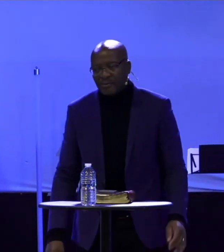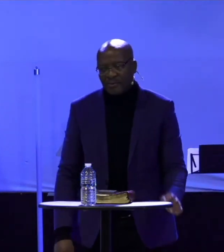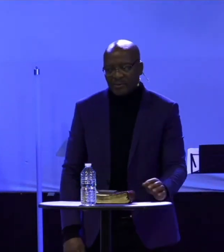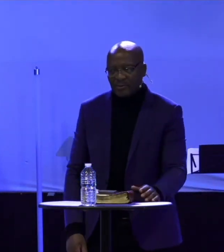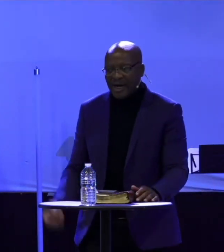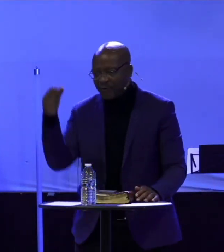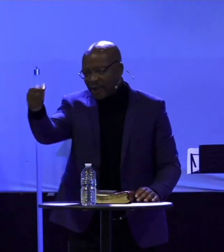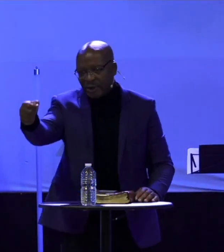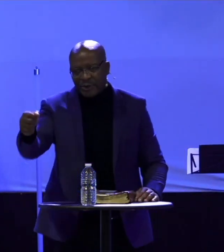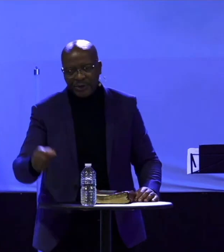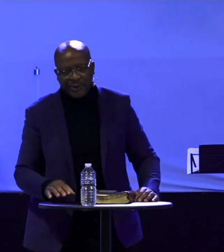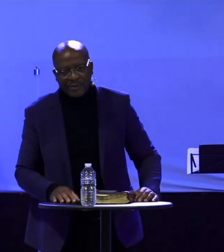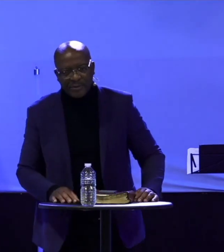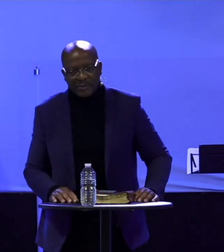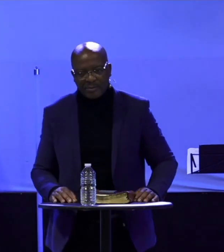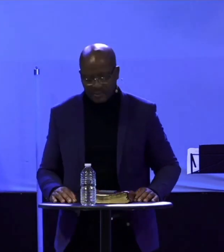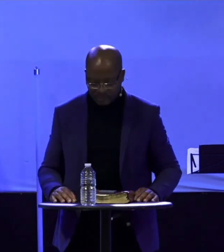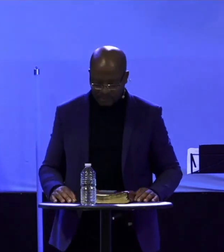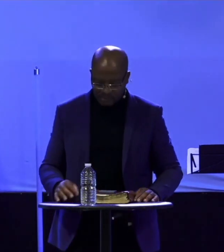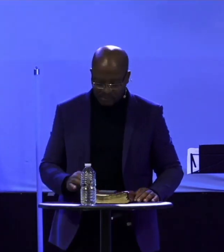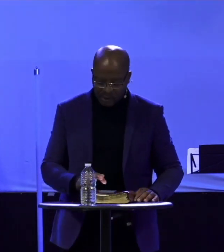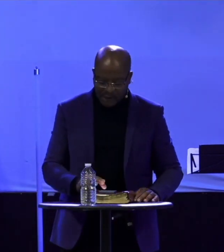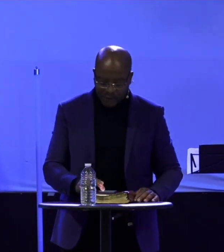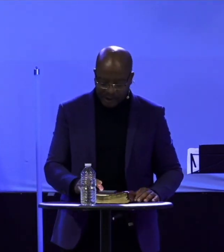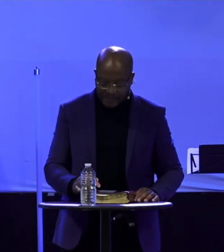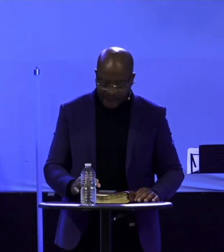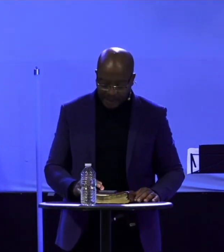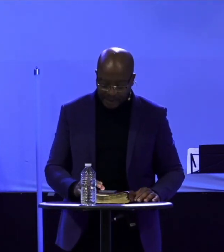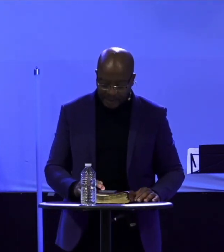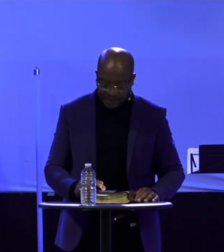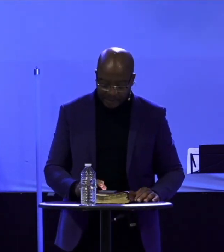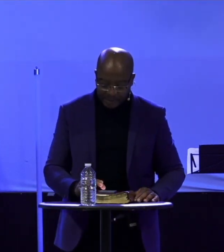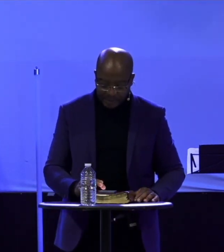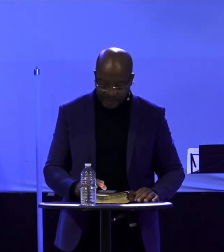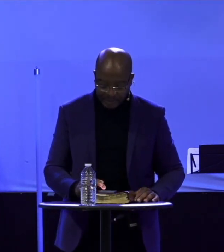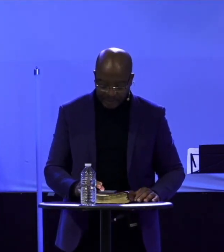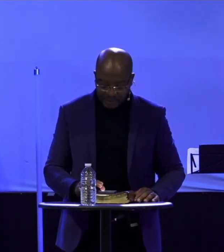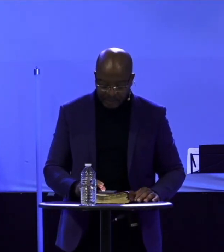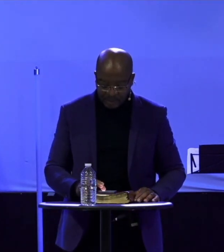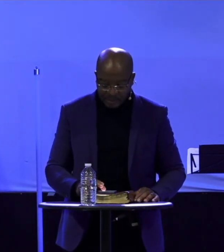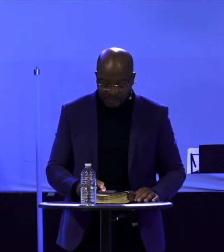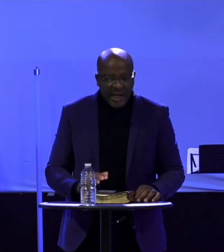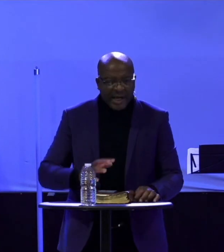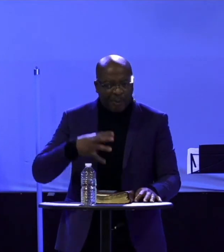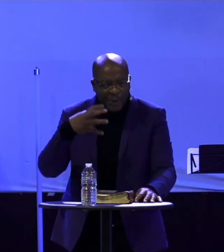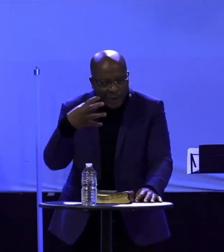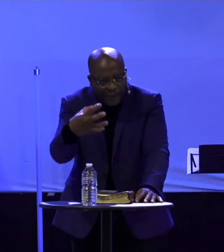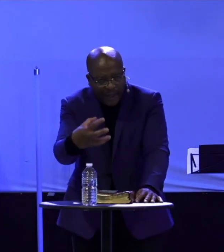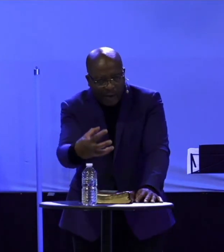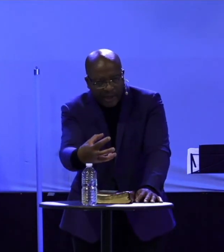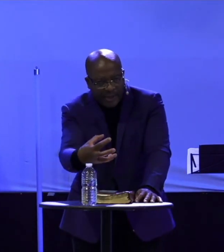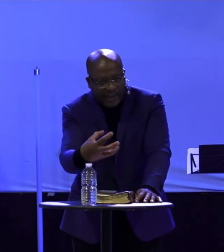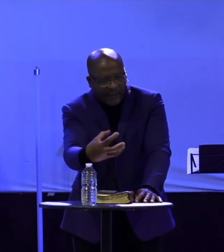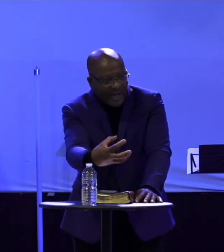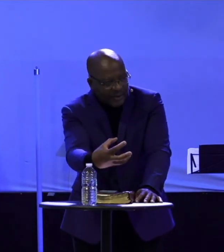God's glory. La foi dans ton Dieu. The faith of your God. La foi dans la parole de Dieu. And in the word. Et plus tu